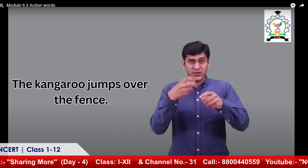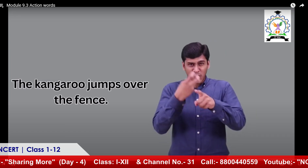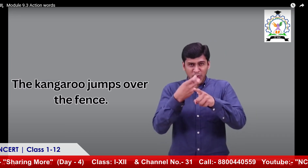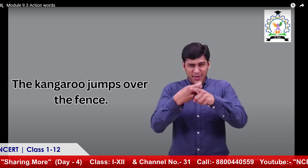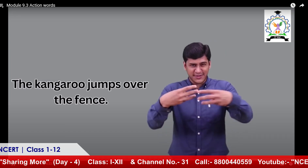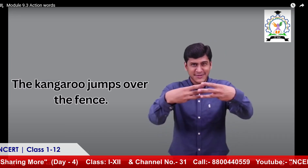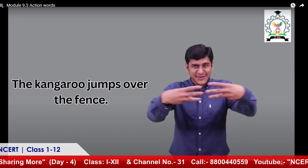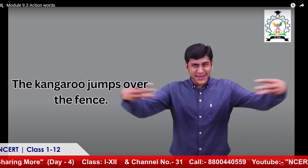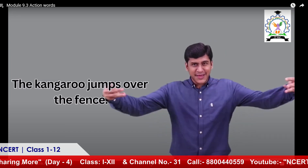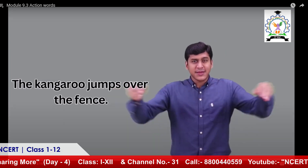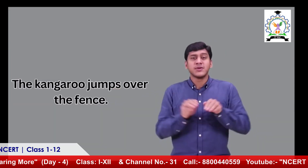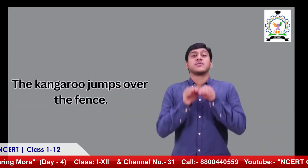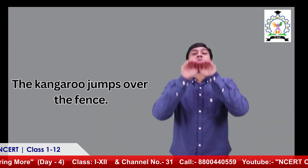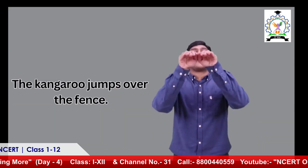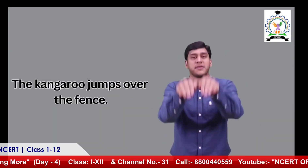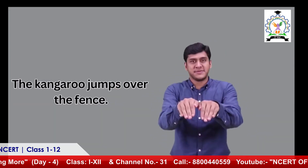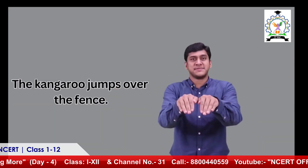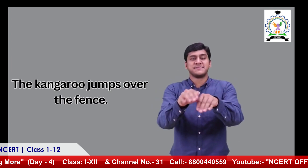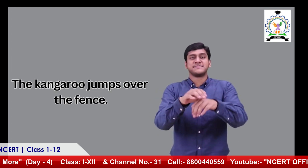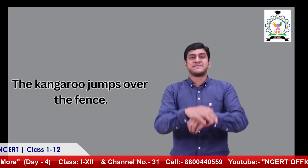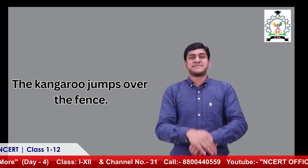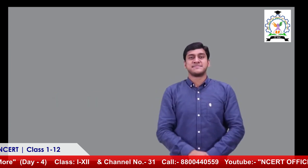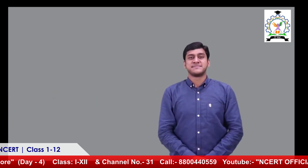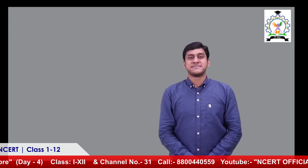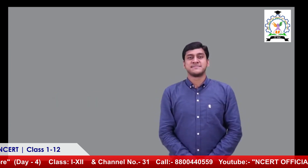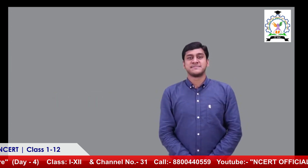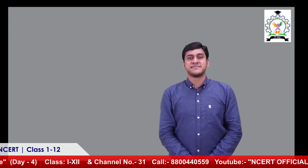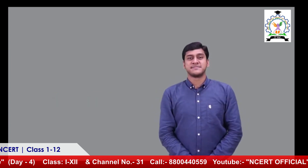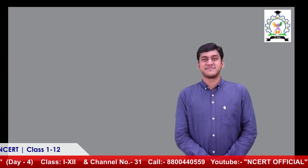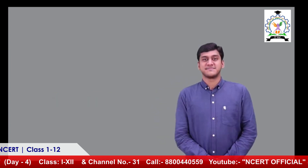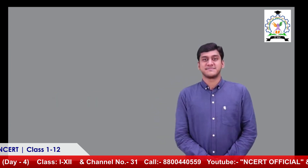कंगारू ने बाड़े से छलांग लगा दी।